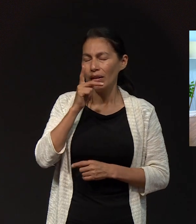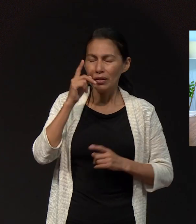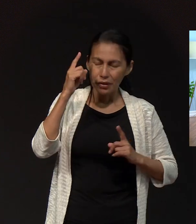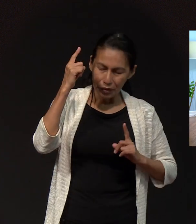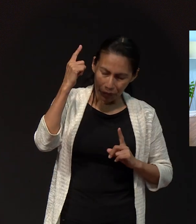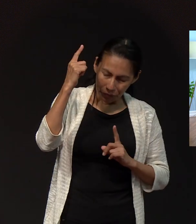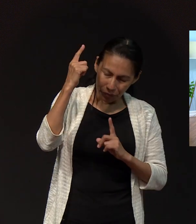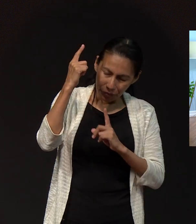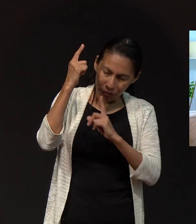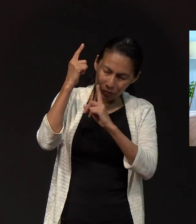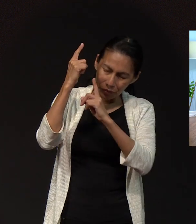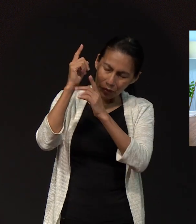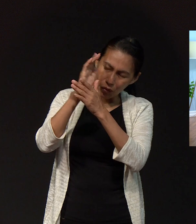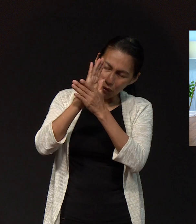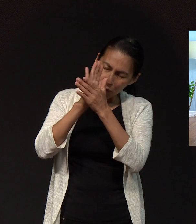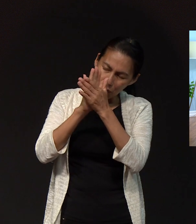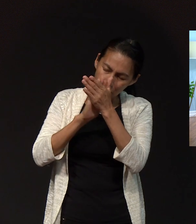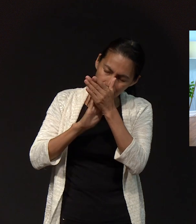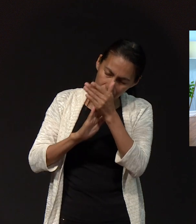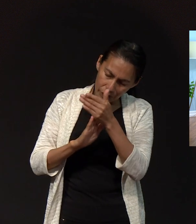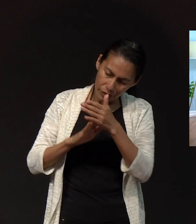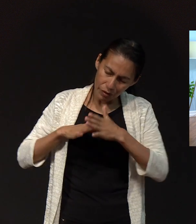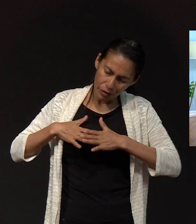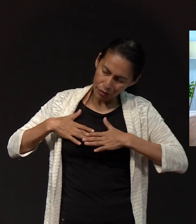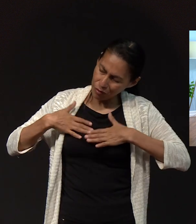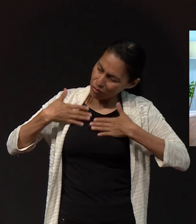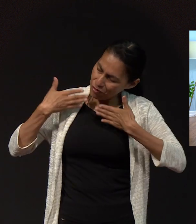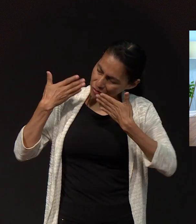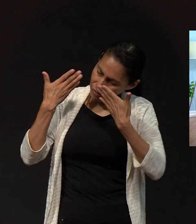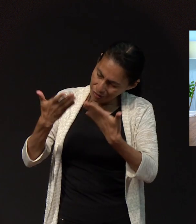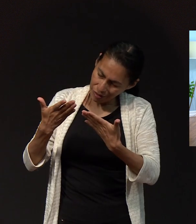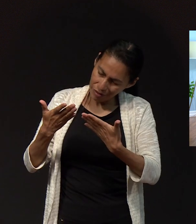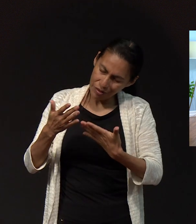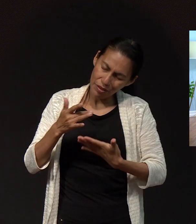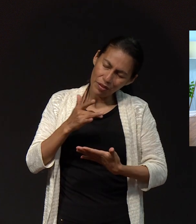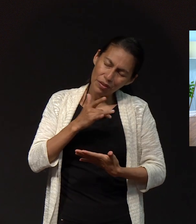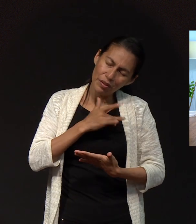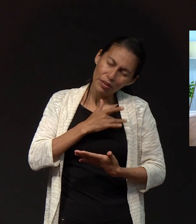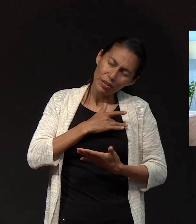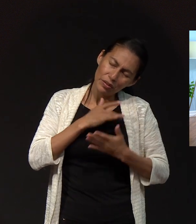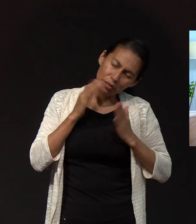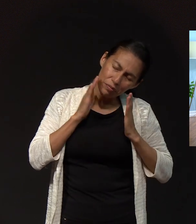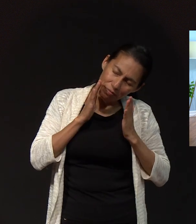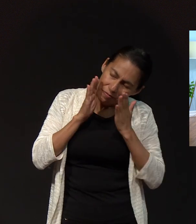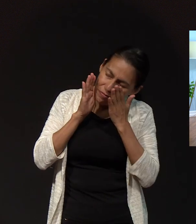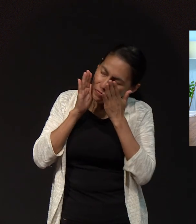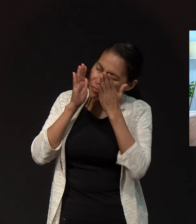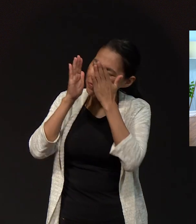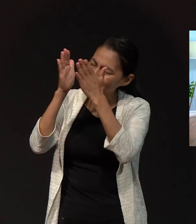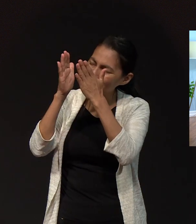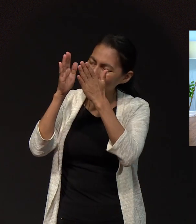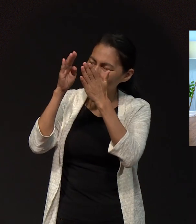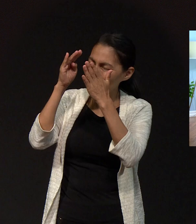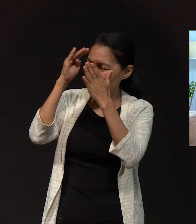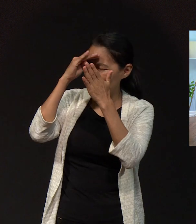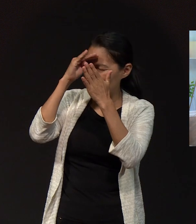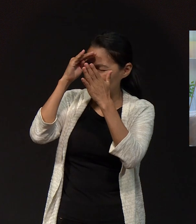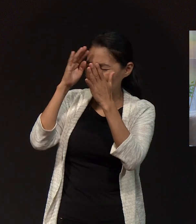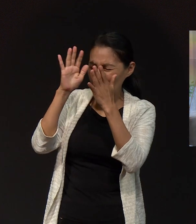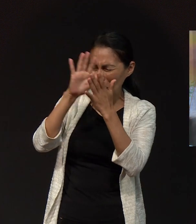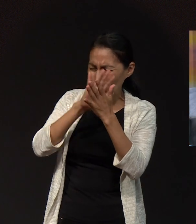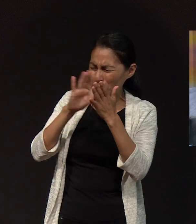Padre nos acercamos a ti Con humildad Pero con confianza Señor Porque tenemos Nuestro corazón Y nuestra mente Puesta en ti